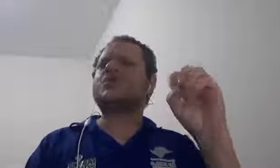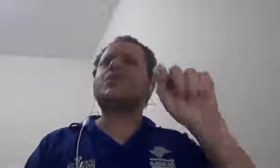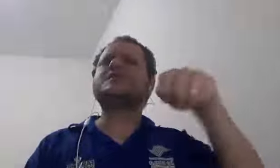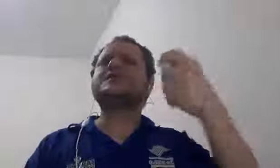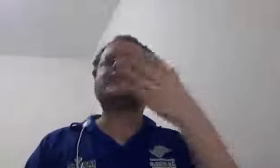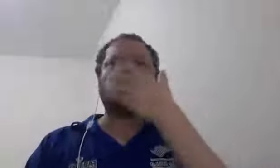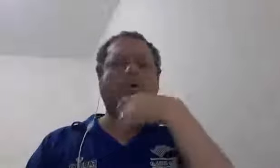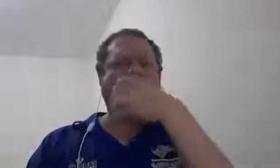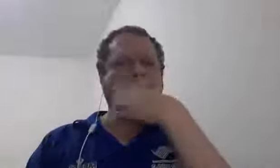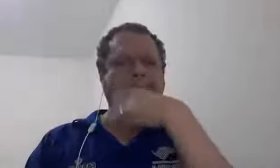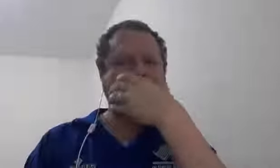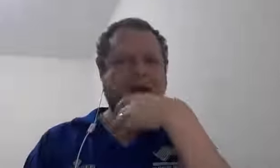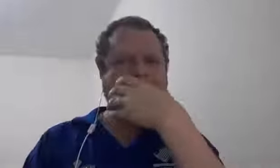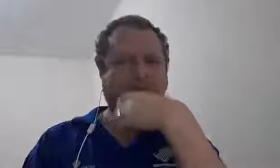Paraíso, sinal, paraíso.